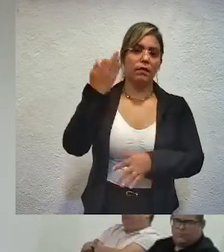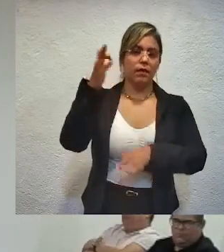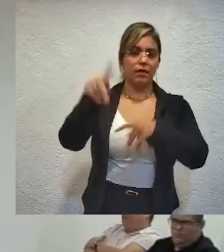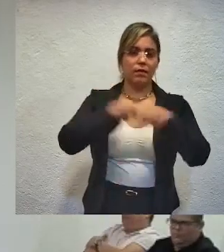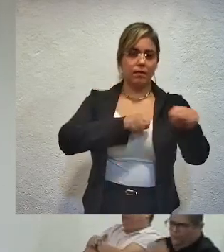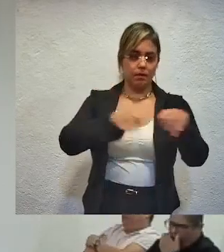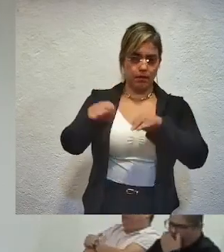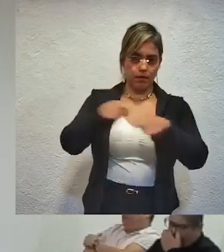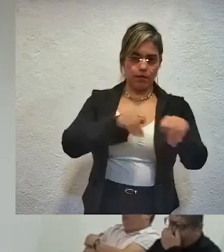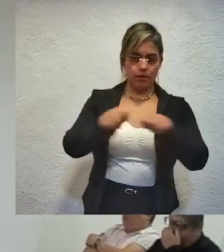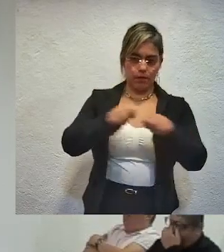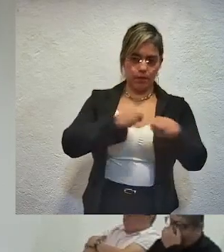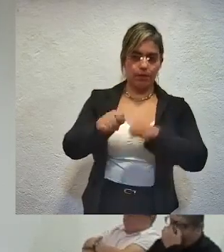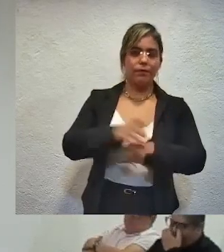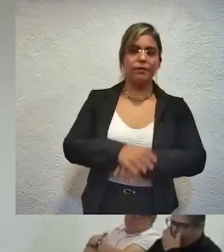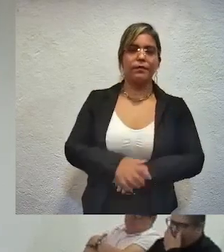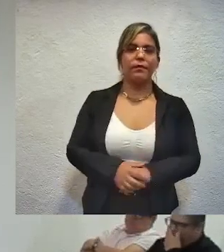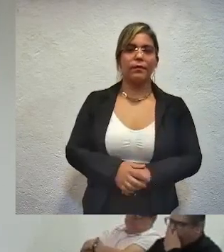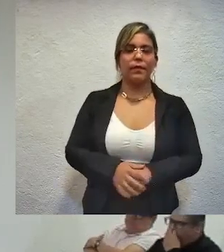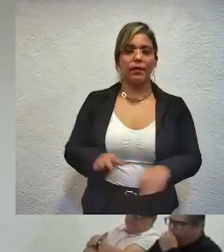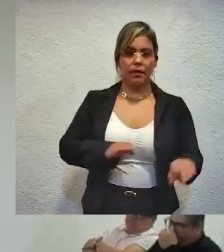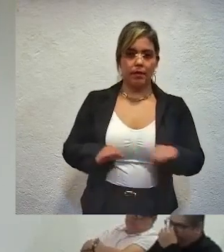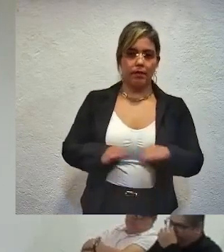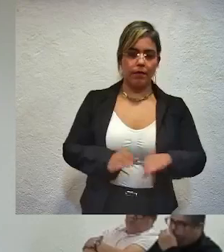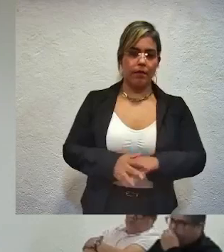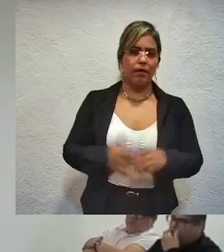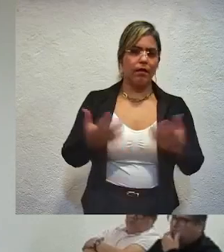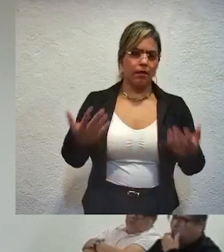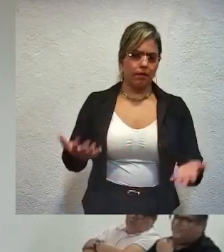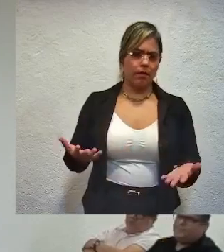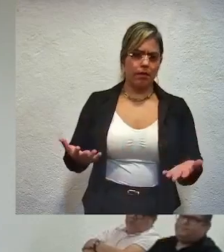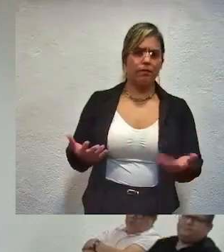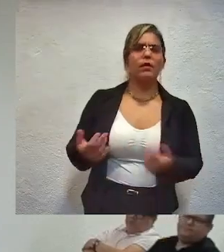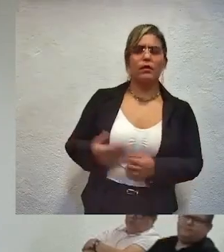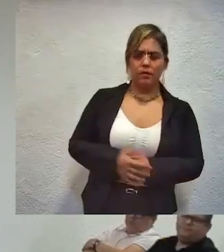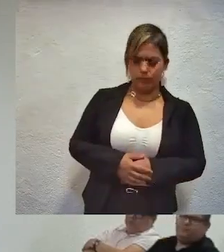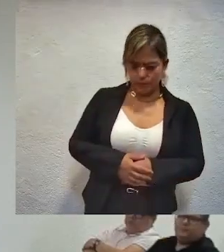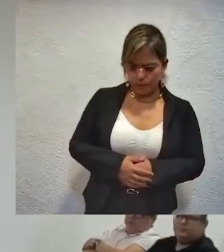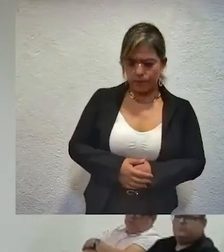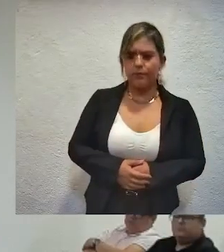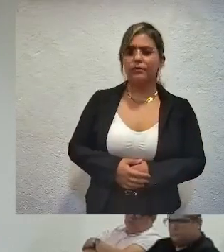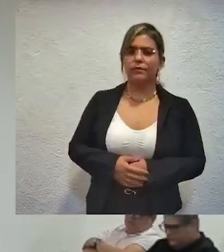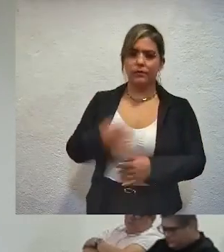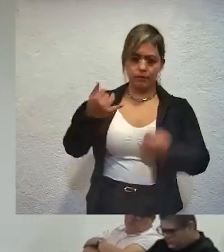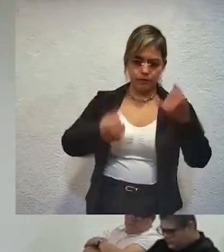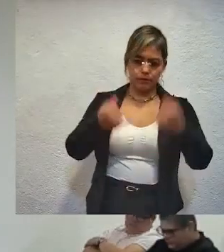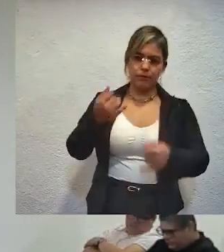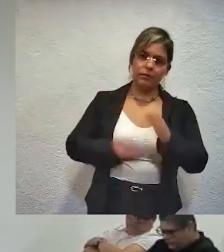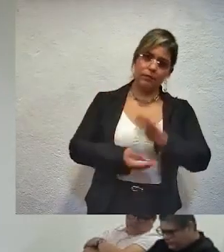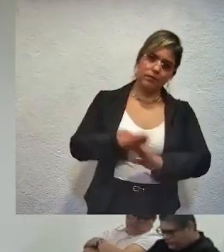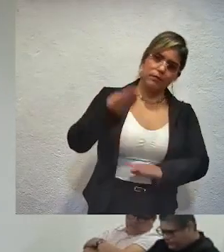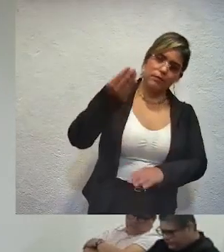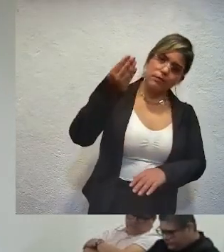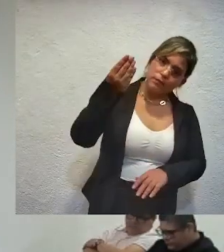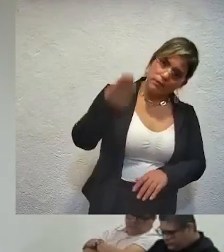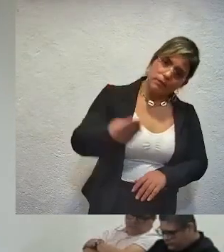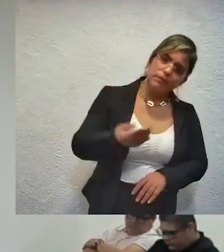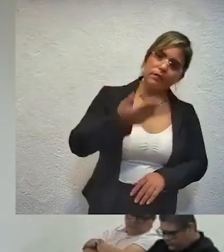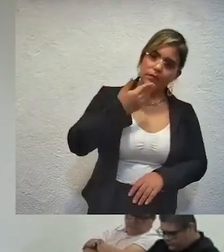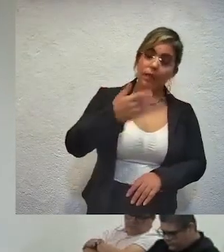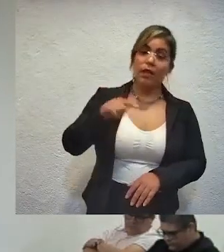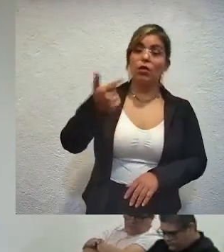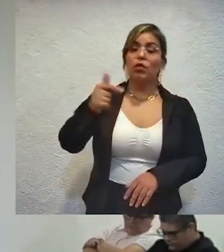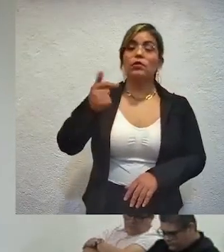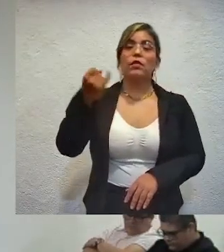de aplicación supletoria. Dicho instrumento fue debidamente ratificado ante la presencia judicial de la magistratura ponente el 12 de